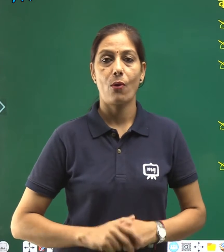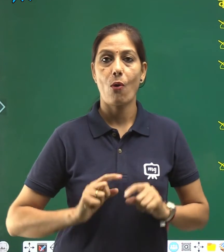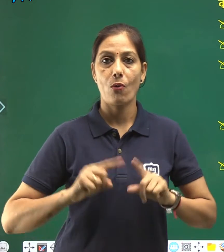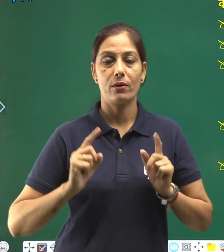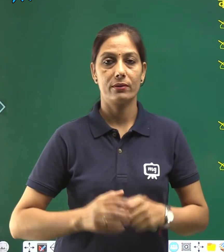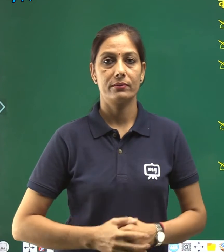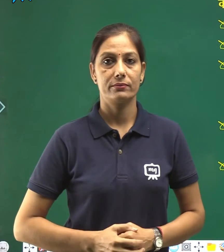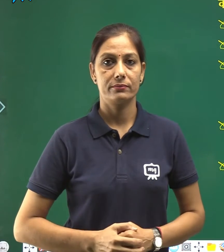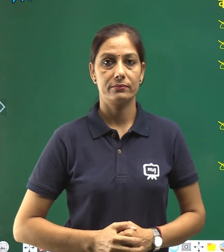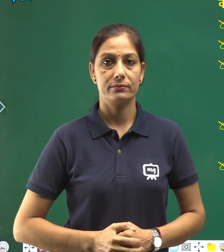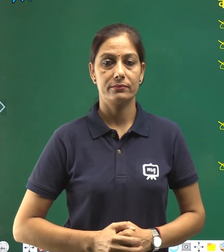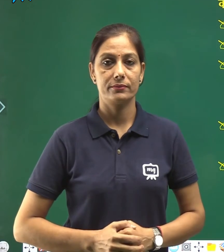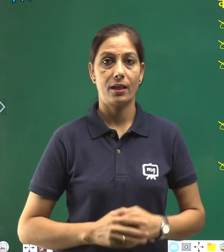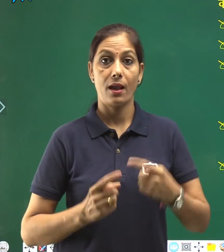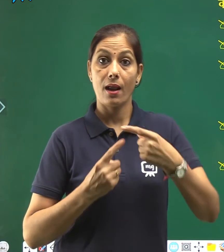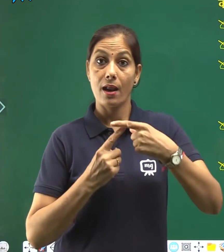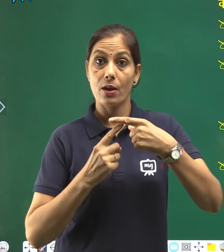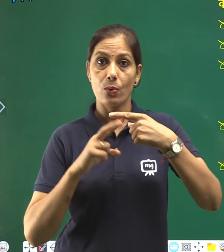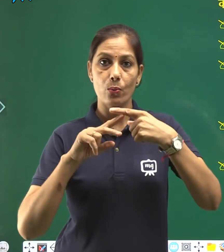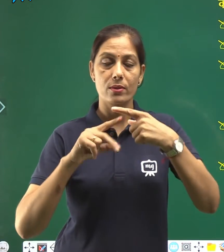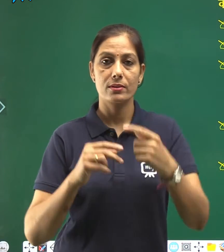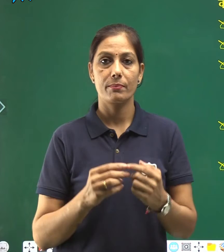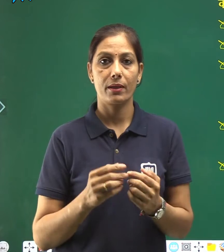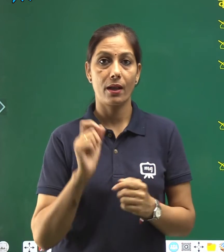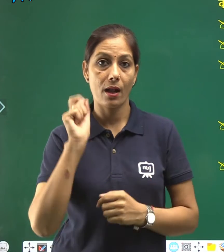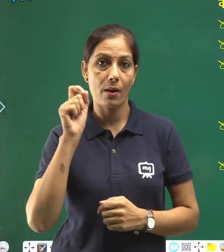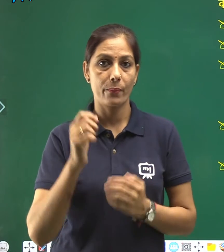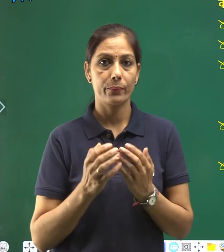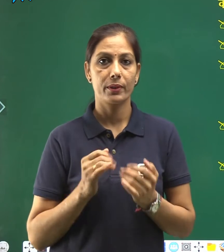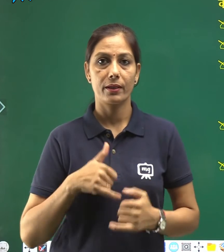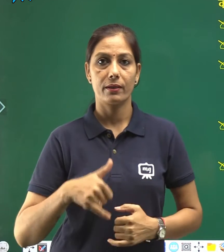और दूरदर्शन में कार्य किया।